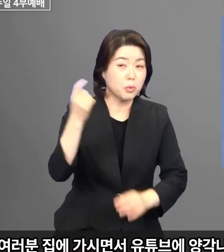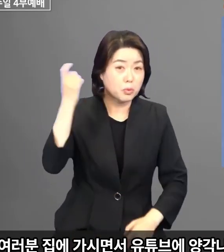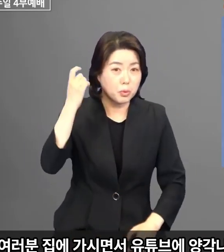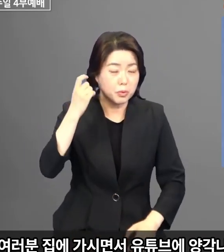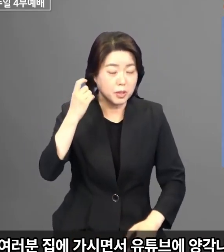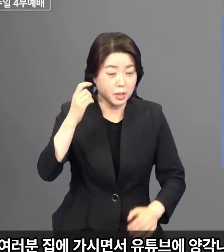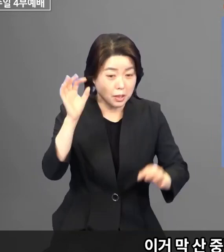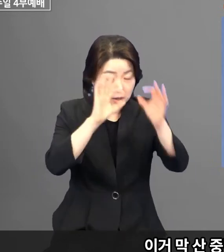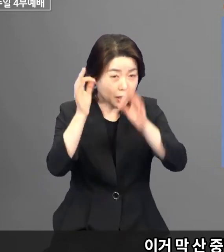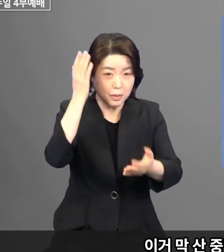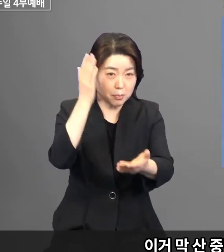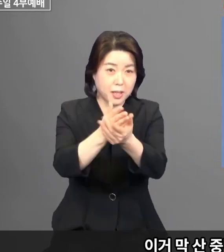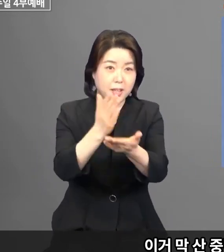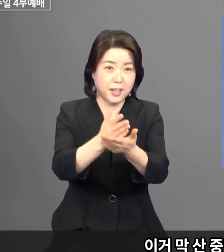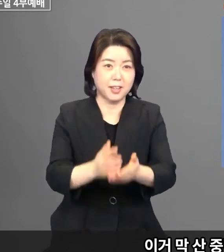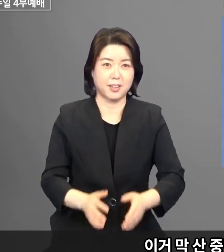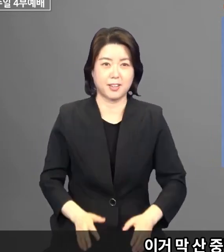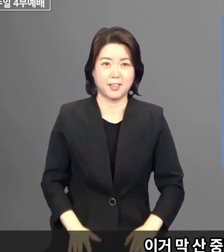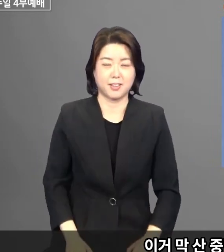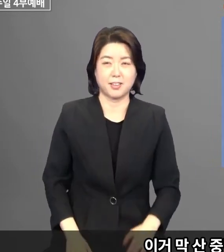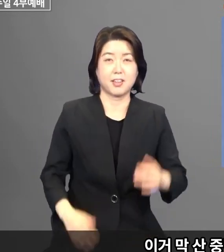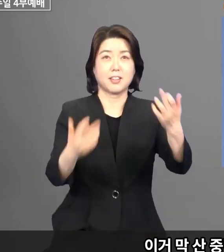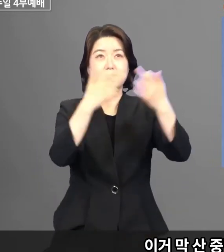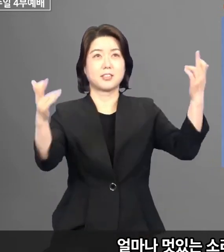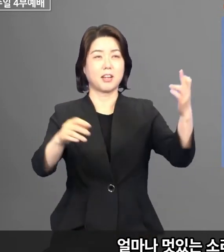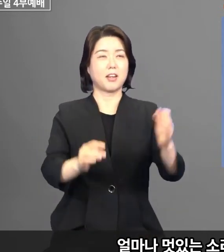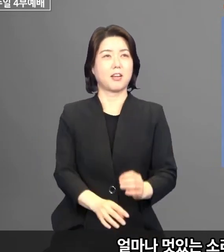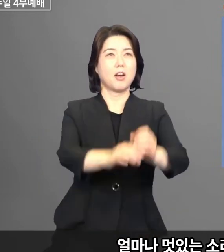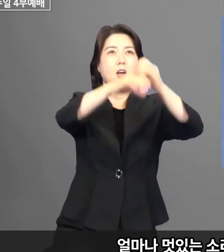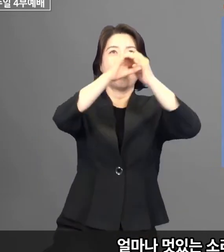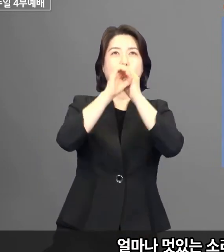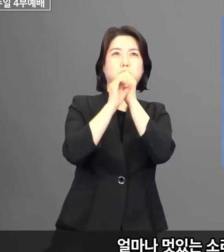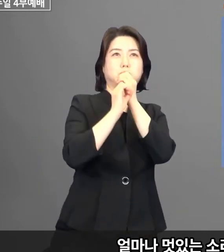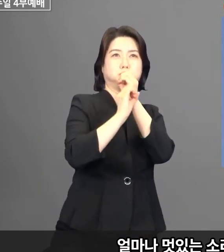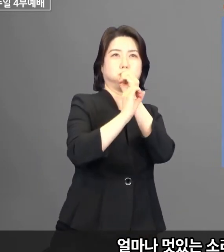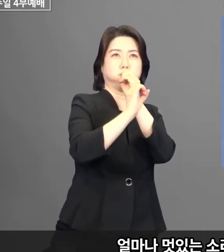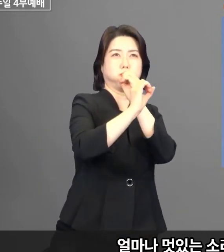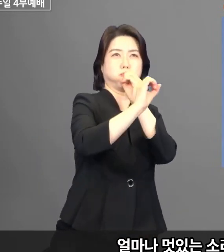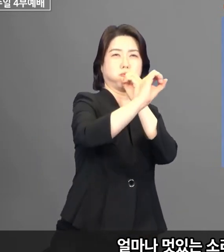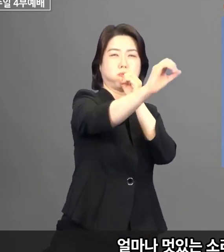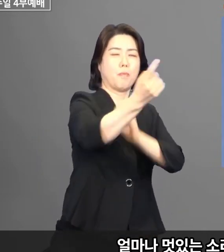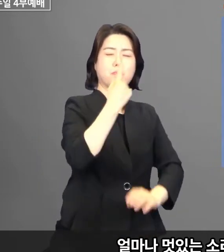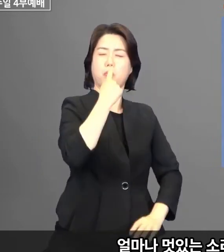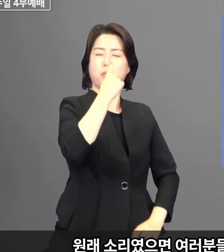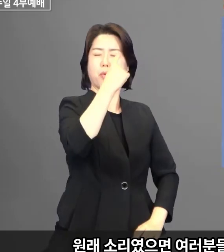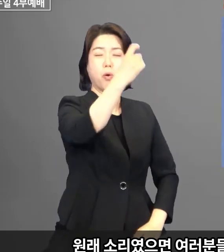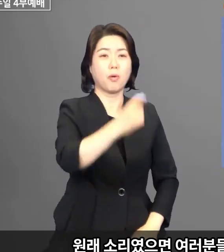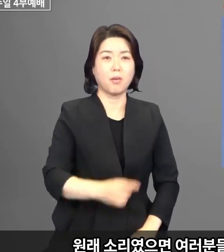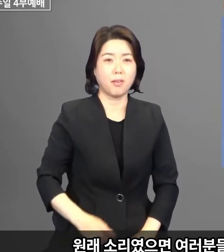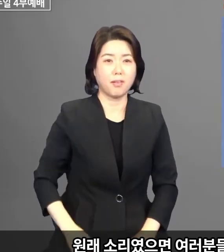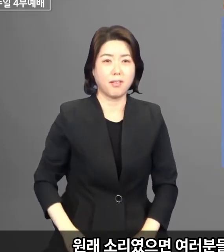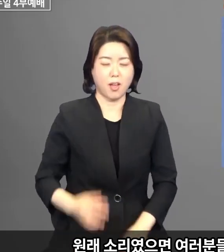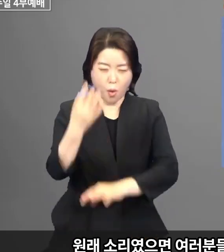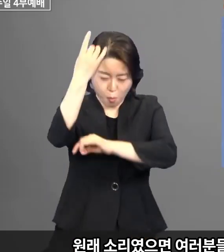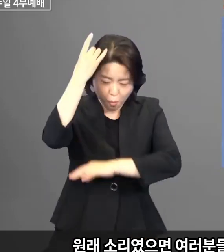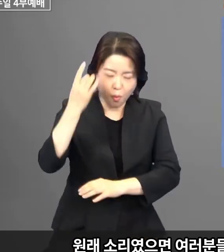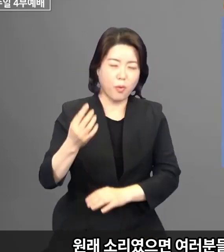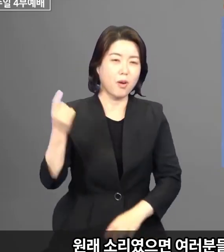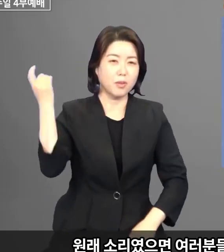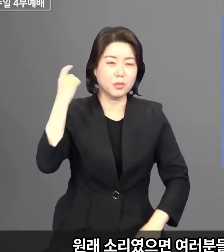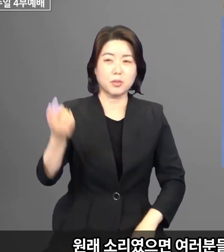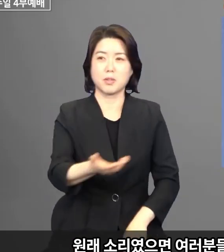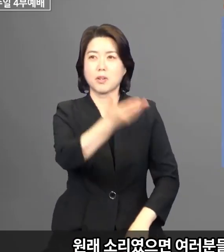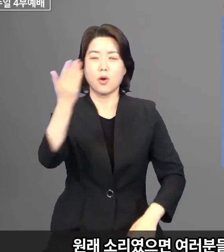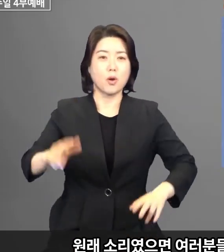됩니다. 이거 막 산 중턱에 올라가서 얼마나 멋있는 소리가 나는지 몰라요. 원래 소리였으면 여러분들